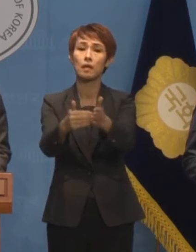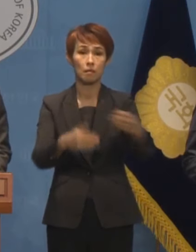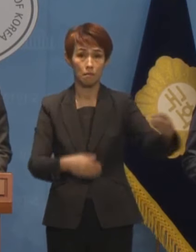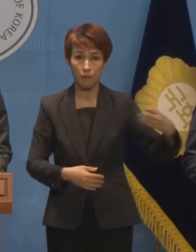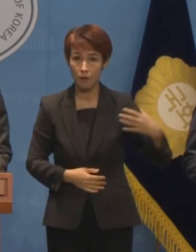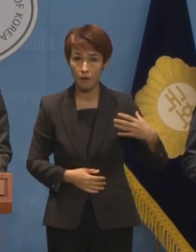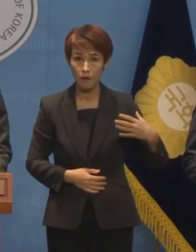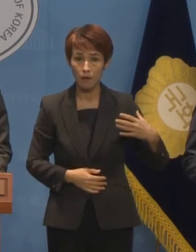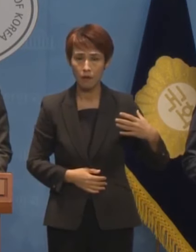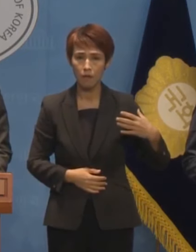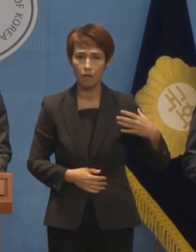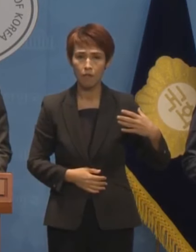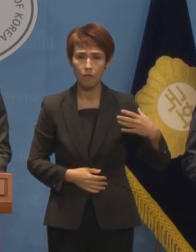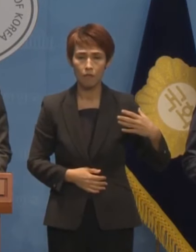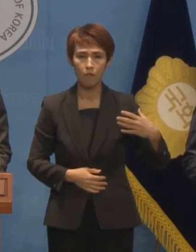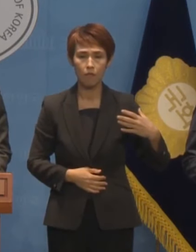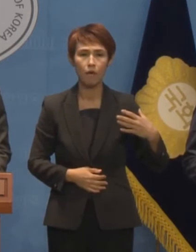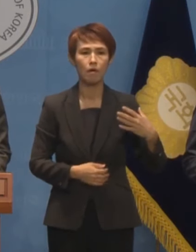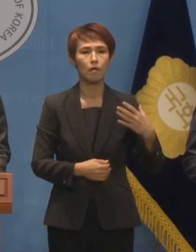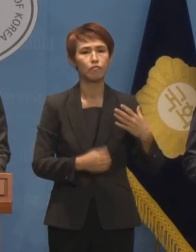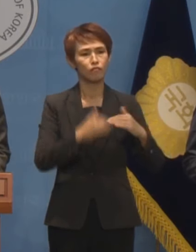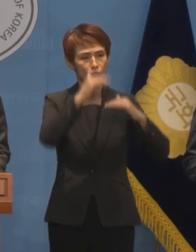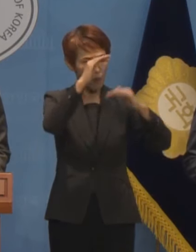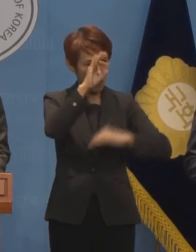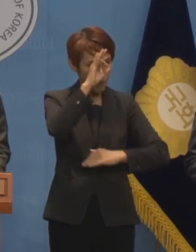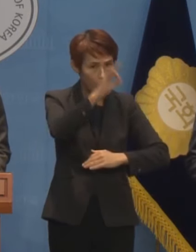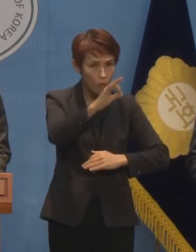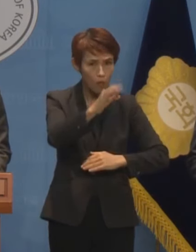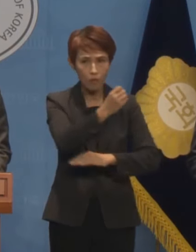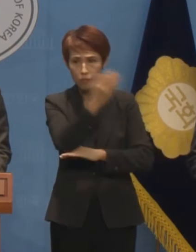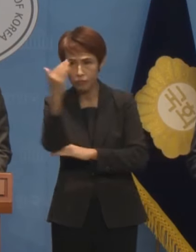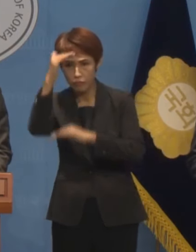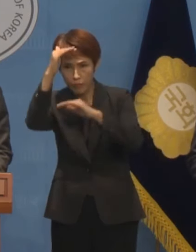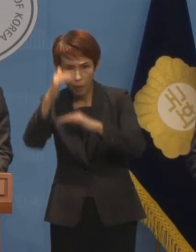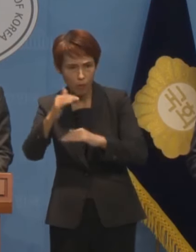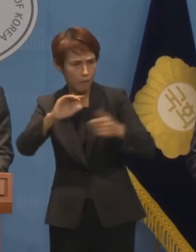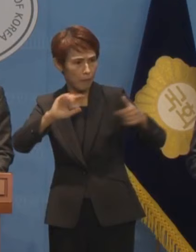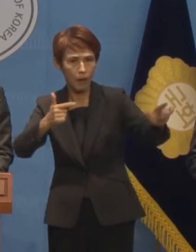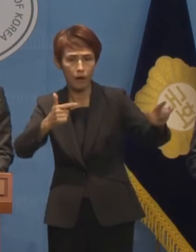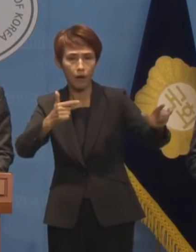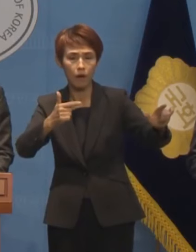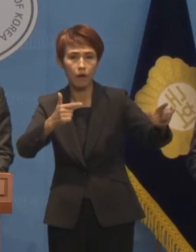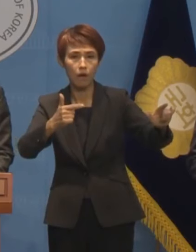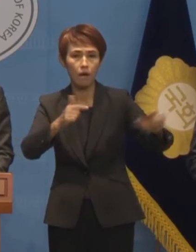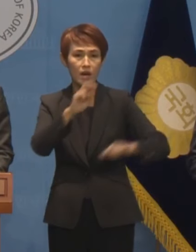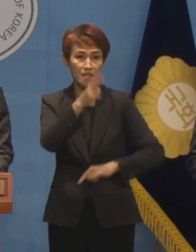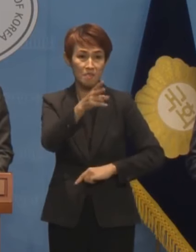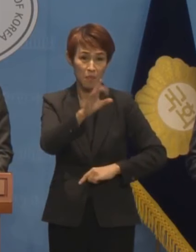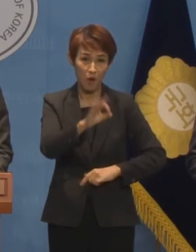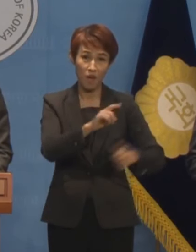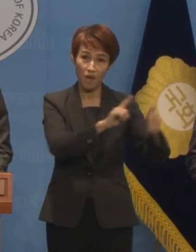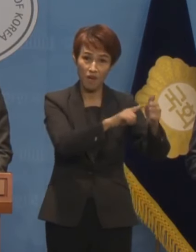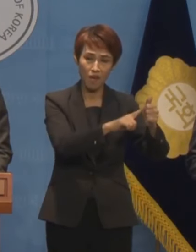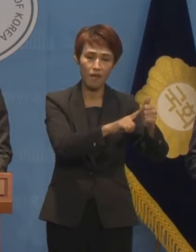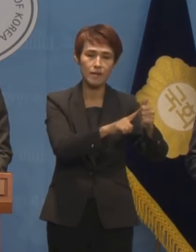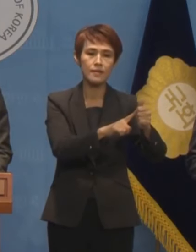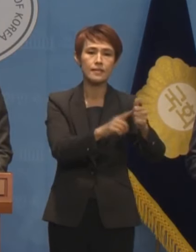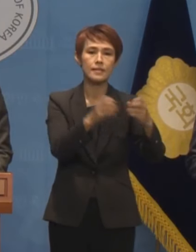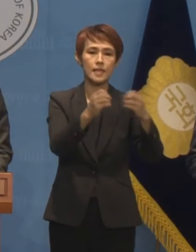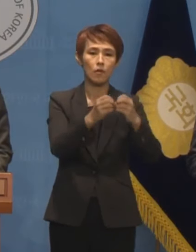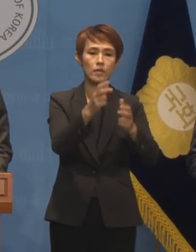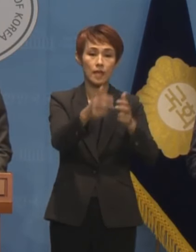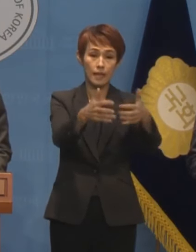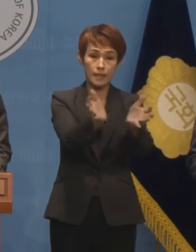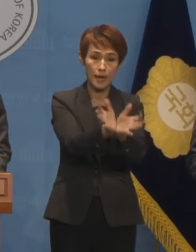말했습니다. 그러나 관련 증언과 언론 보도는 완전히 반대입니다. 명 씨가 신규 창원산단 발표 5개월